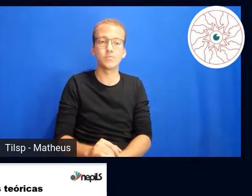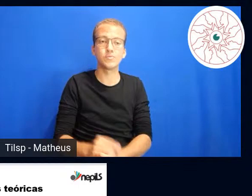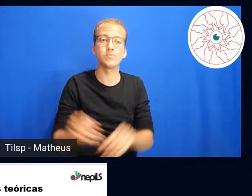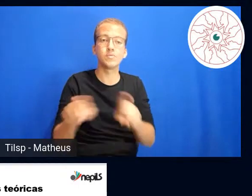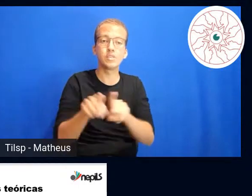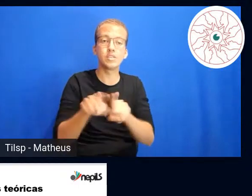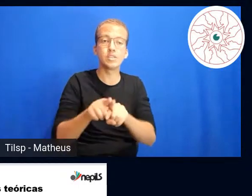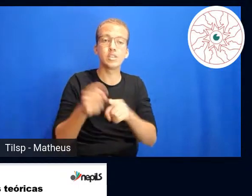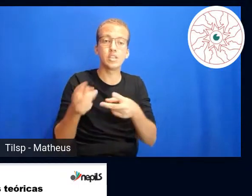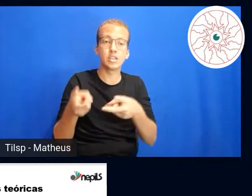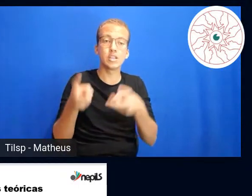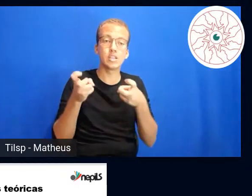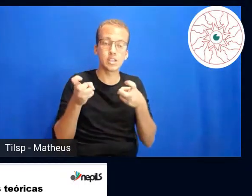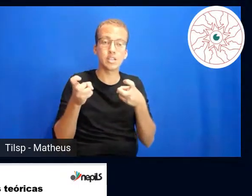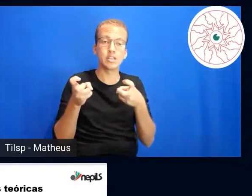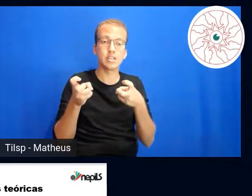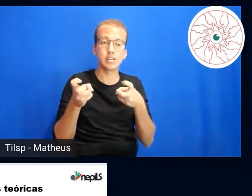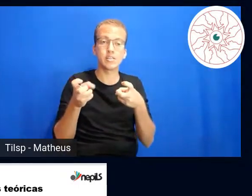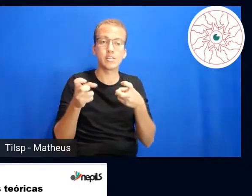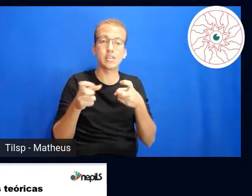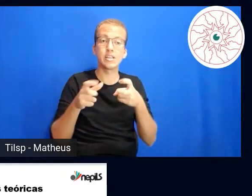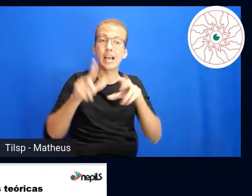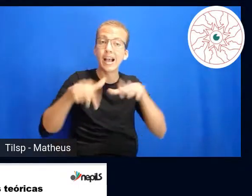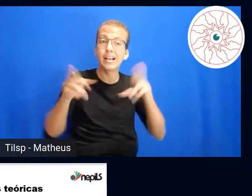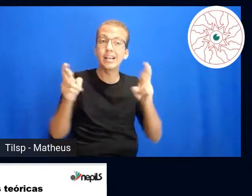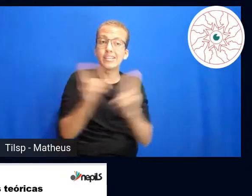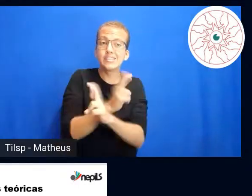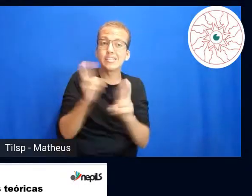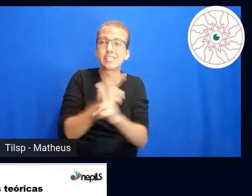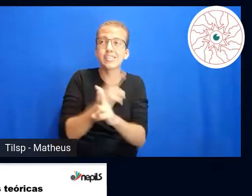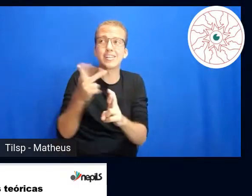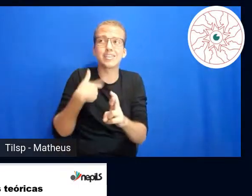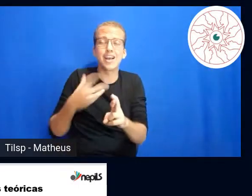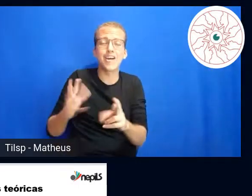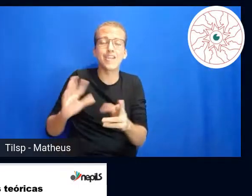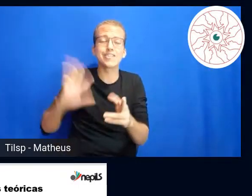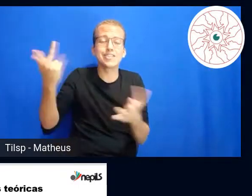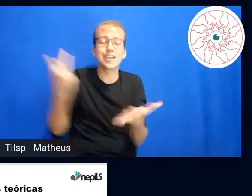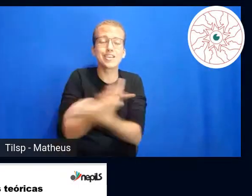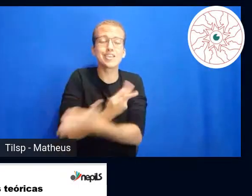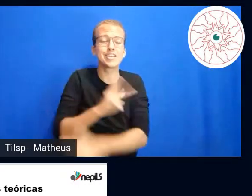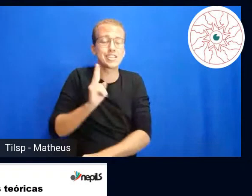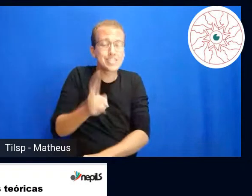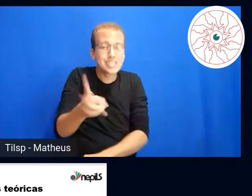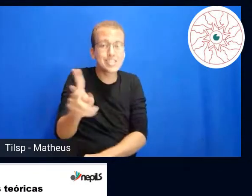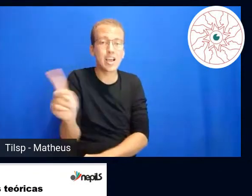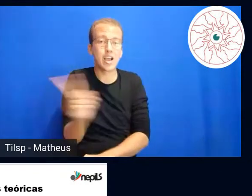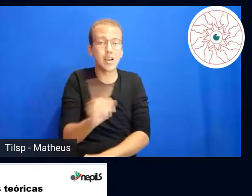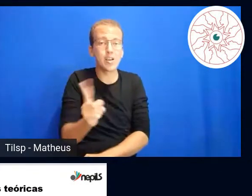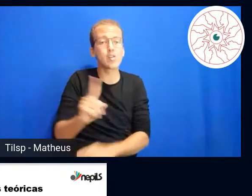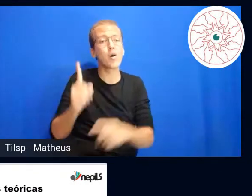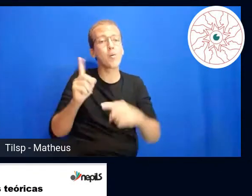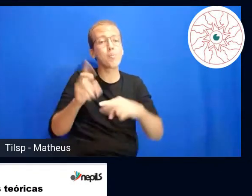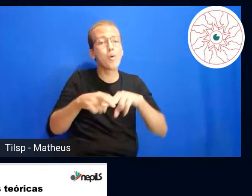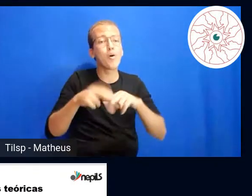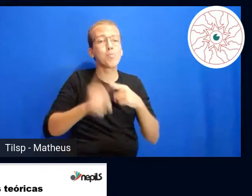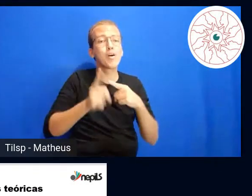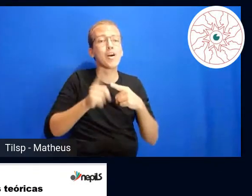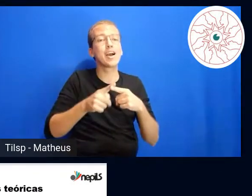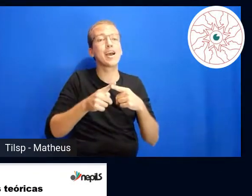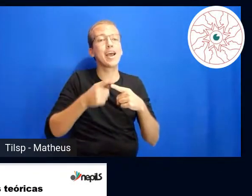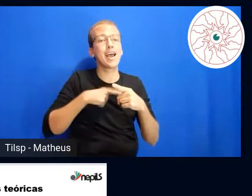sempre eh existe essa correlação, nem sempre é exatamente aquilo que é proposto por conta dos desafios e da condição linguística